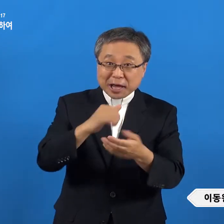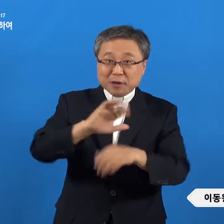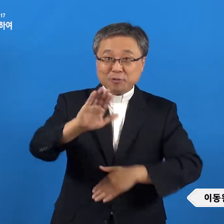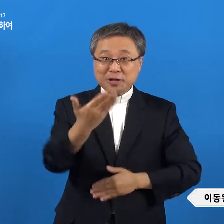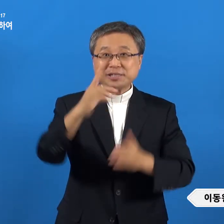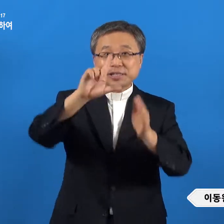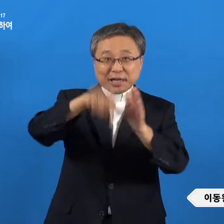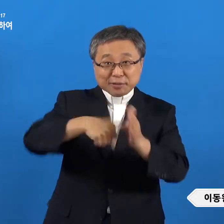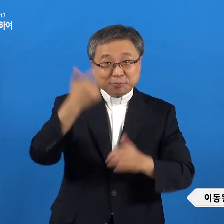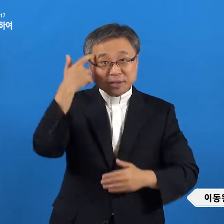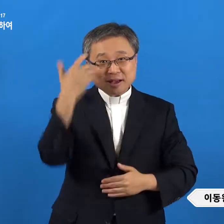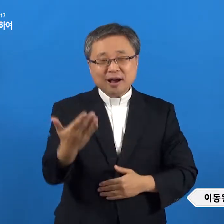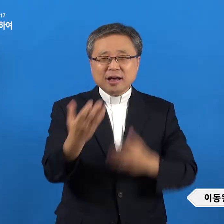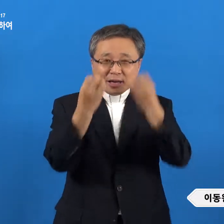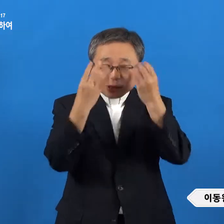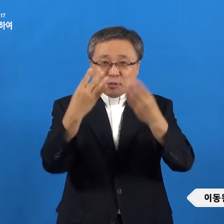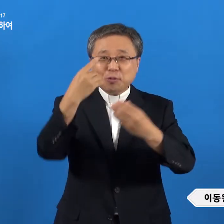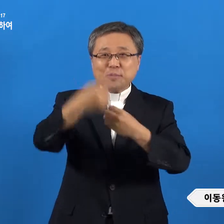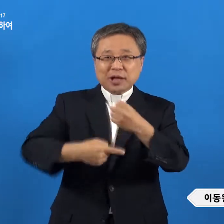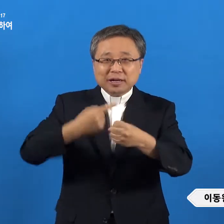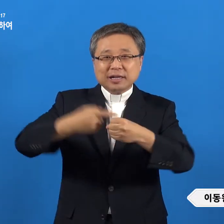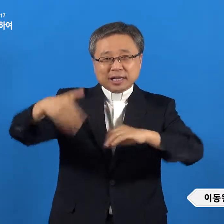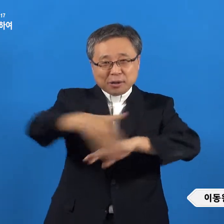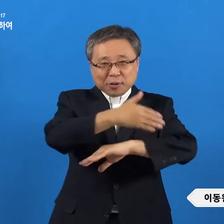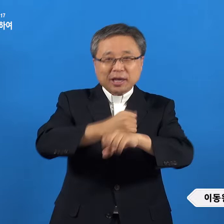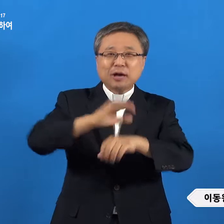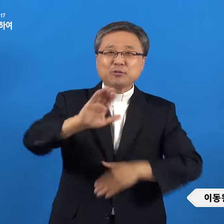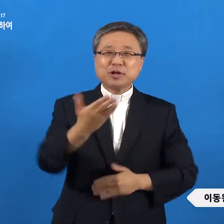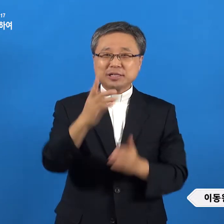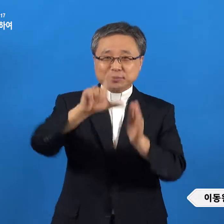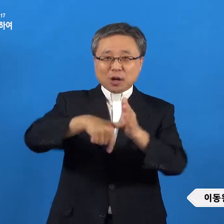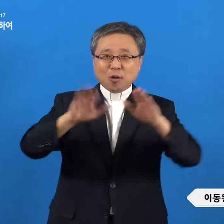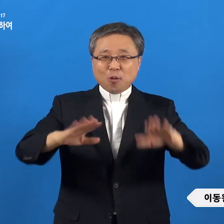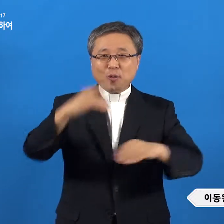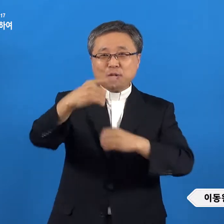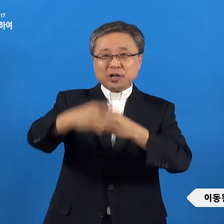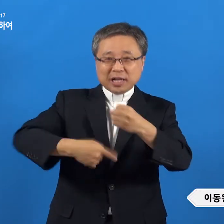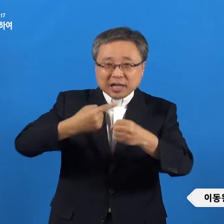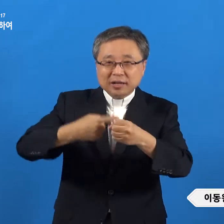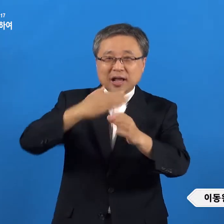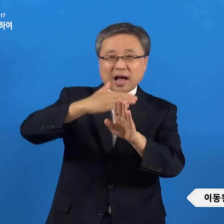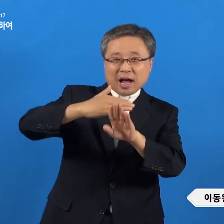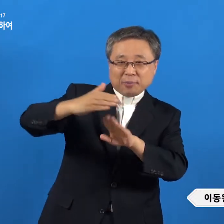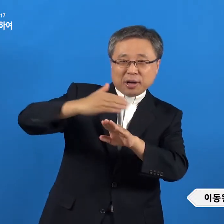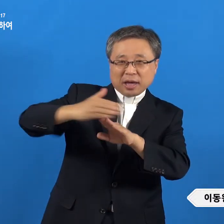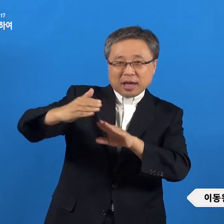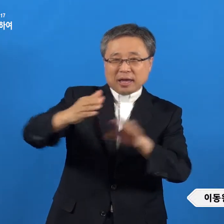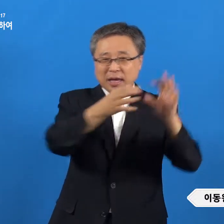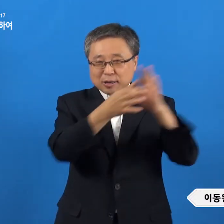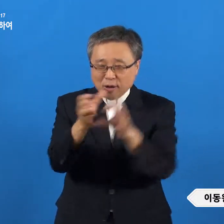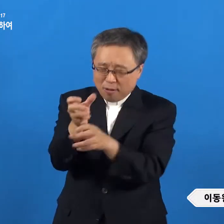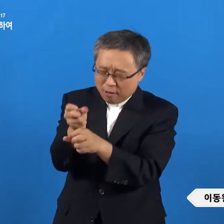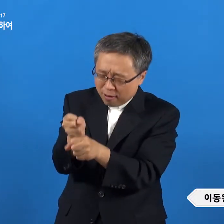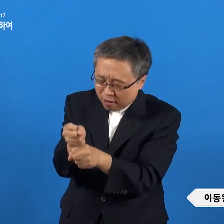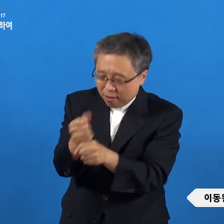새로운 한 해를 계획해야 할 시간입니다. 우리가 금년 하반기에 들어서서 계속 붙들고